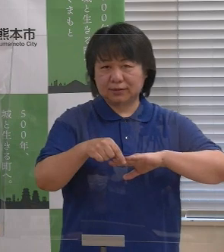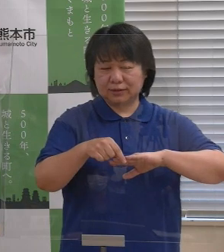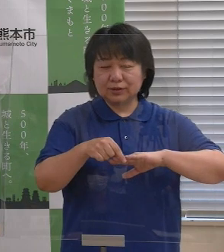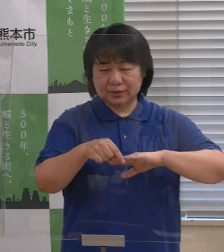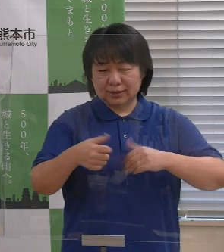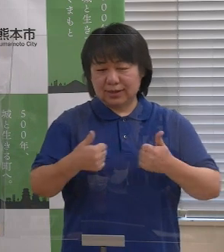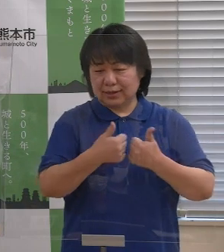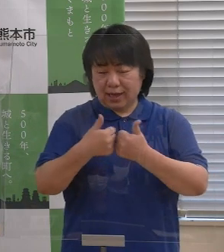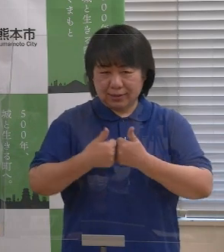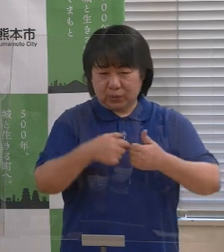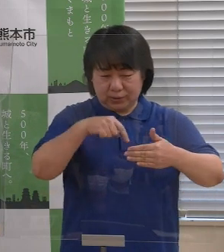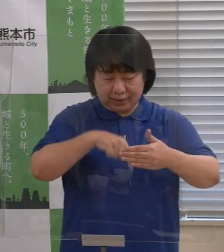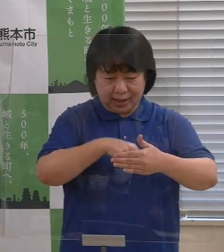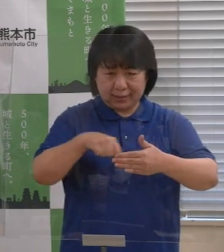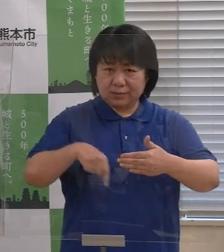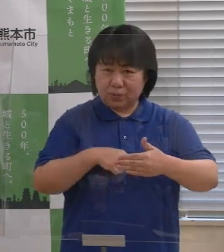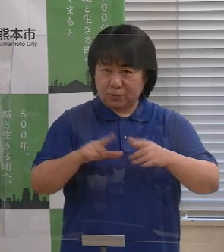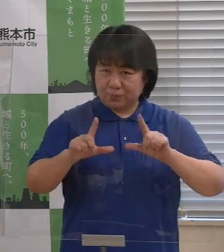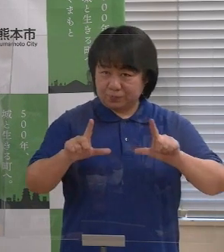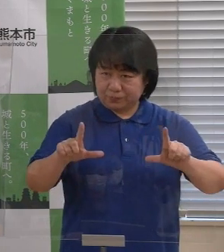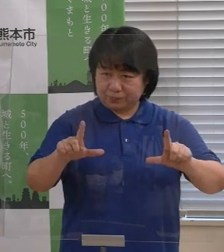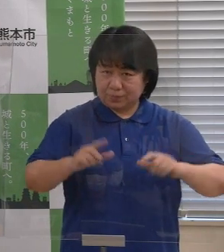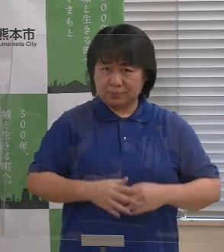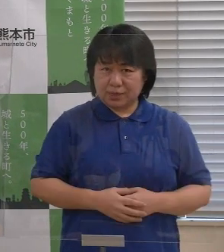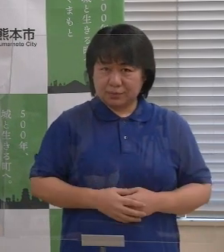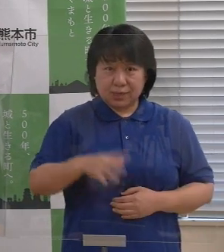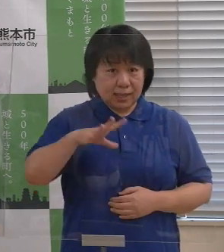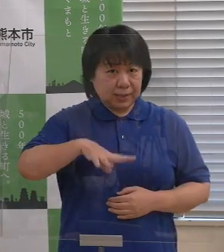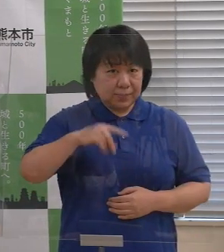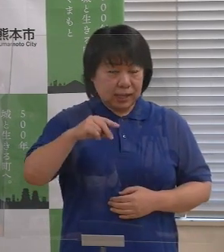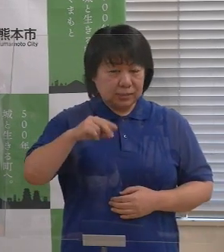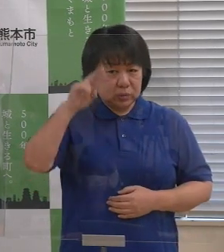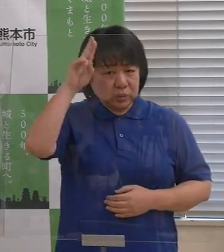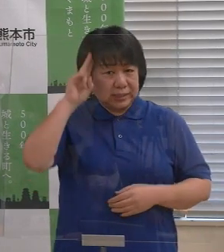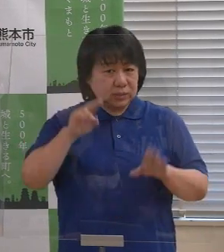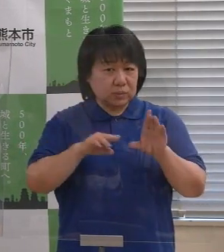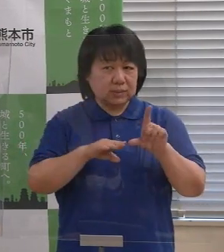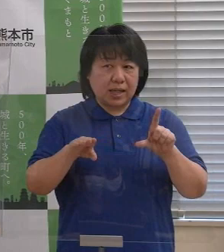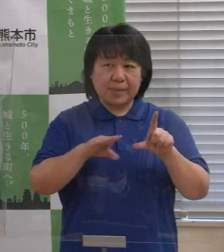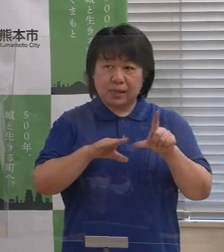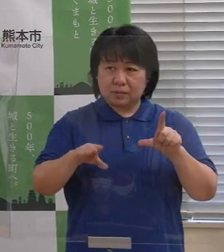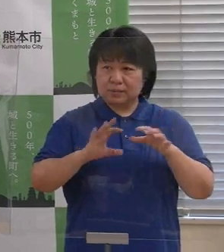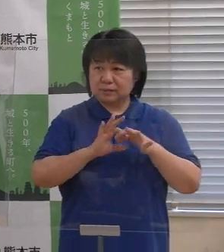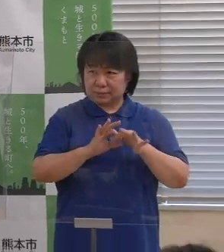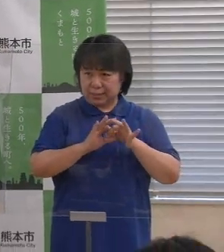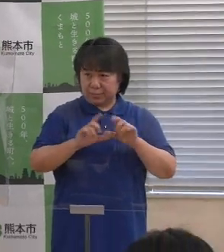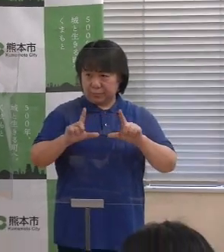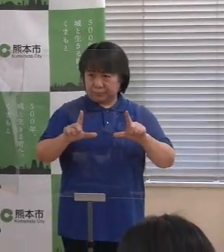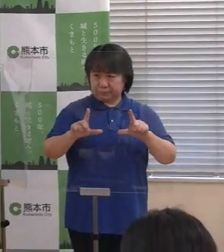についてご報告をさせていただきます。まずリスクレベルについてご報告をいたします。